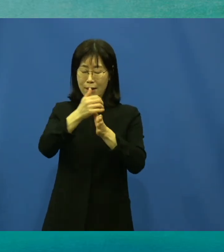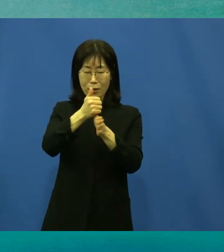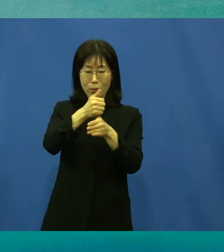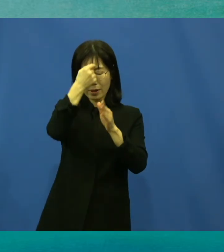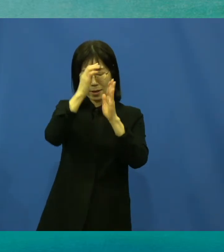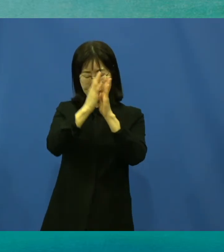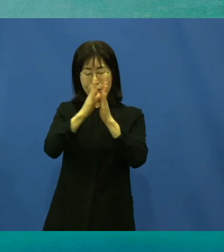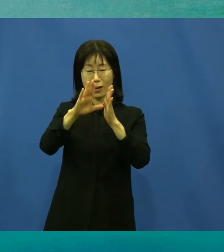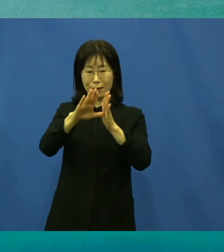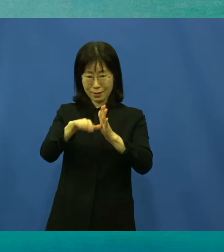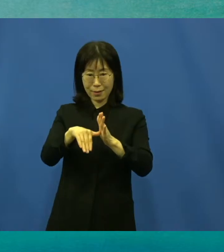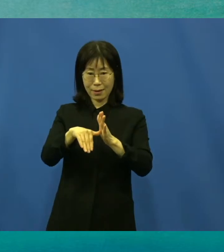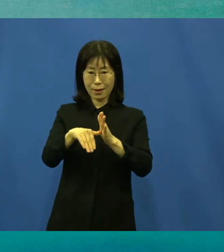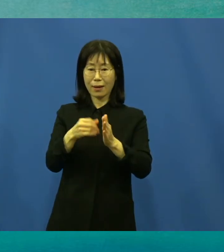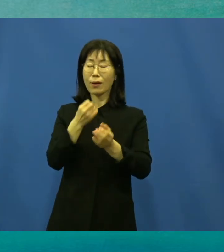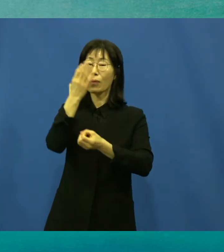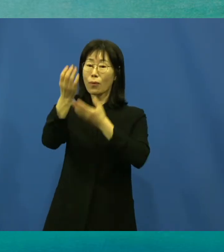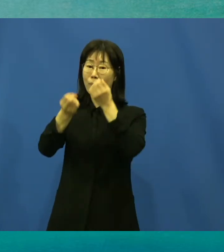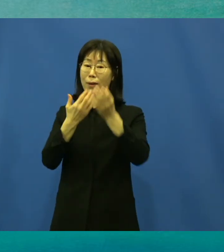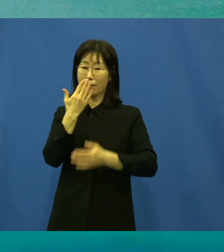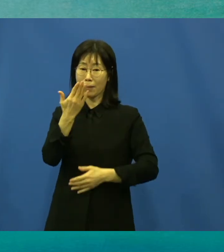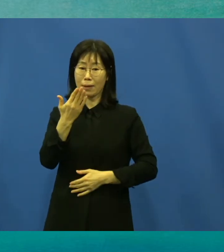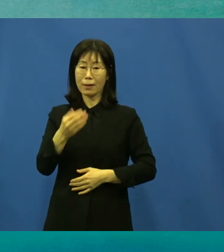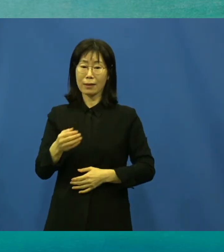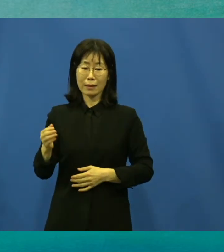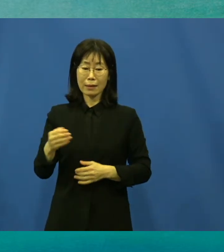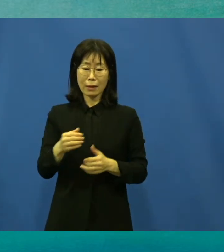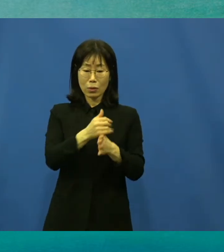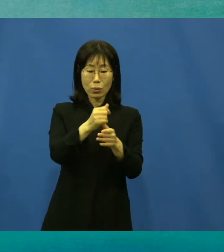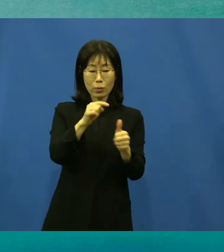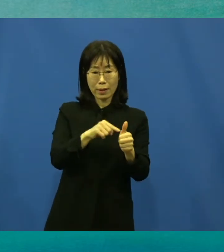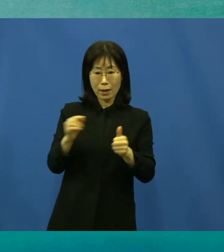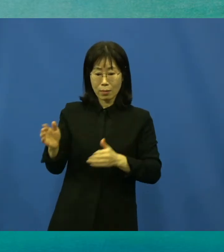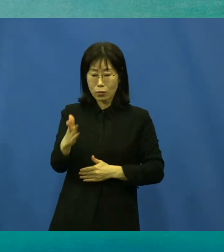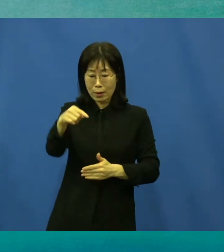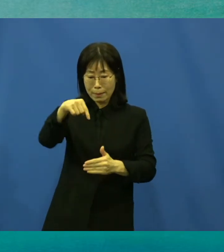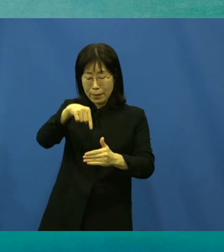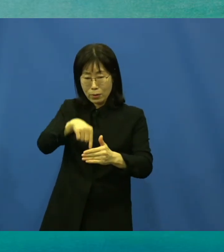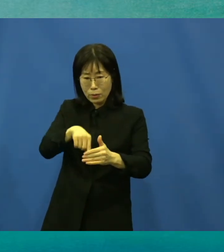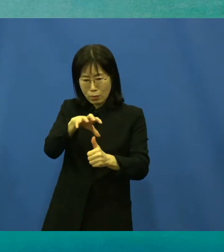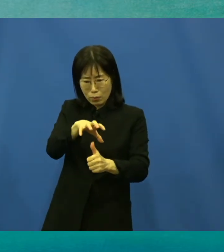요나는 물고기 뱃속에 들어갔으면 죽은 거예요. 그런데 그가